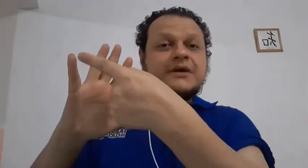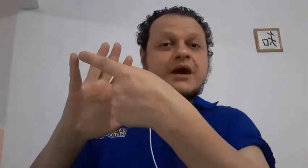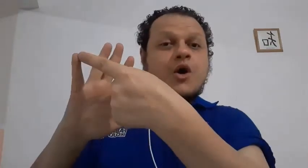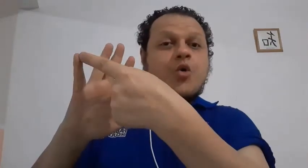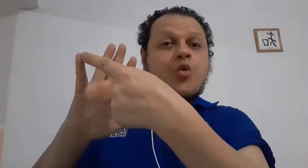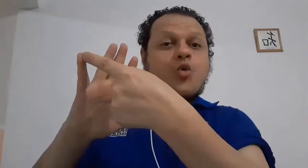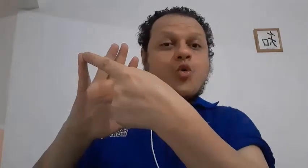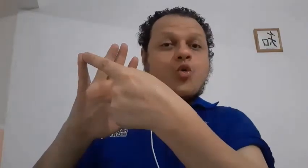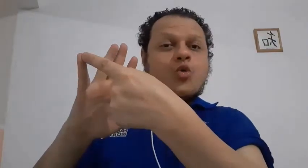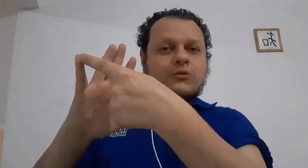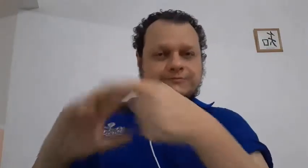U.